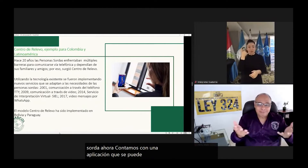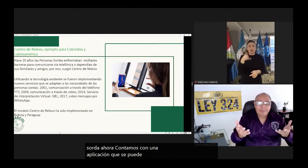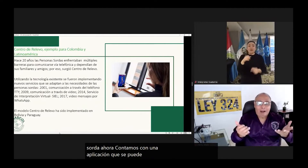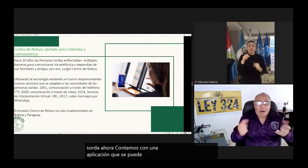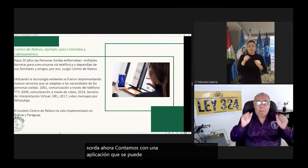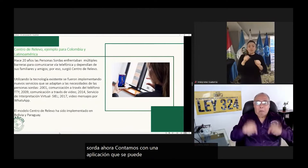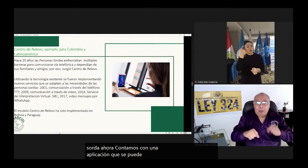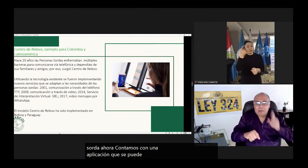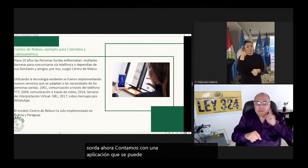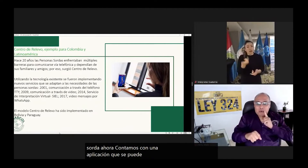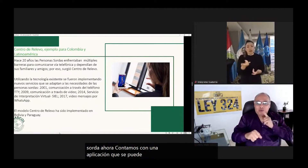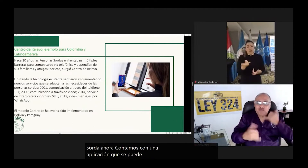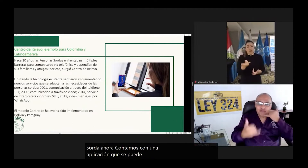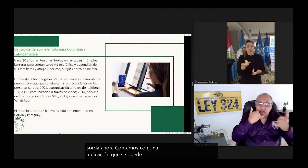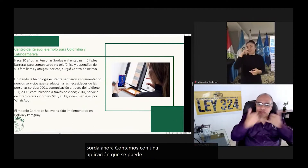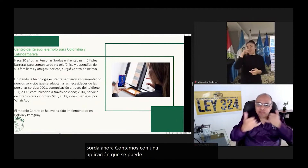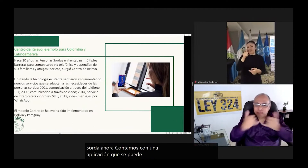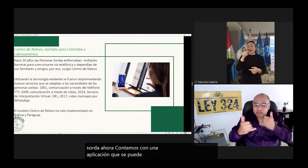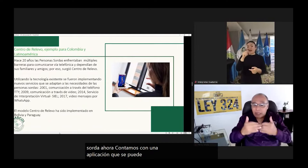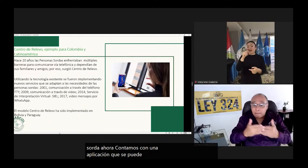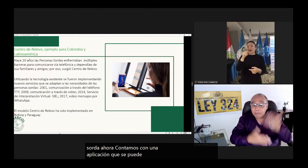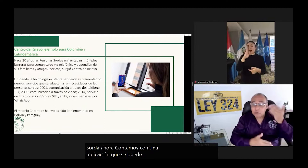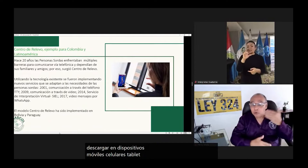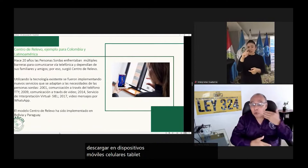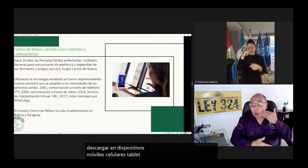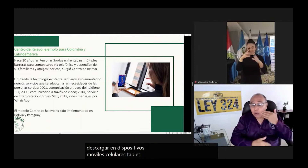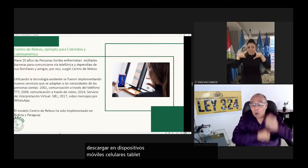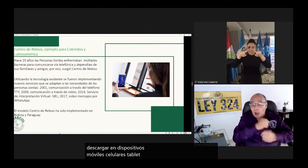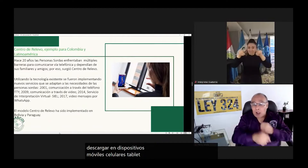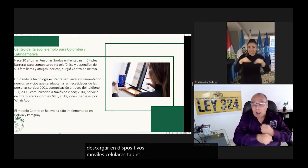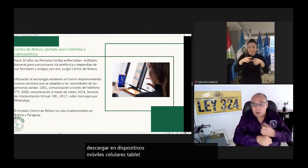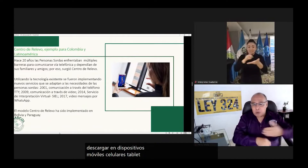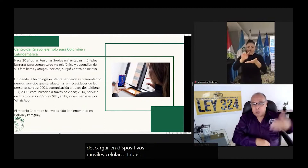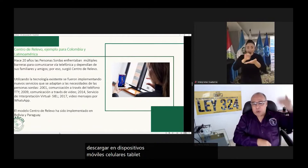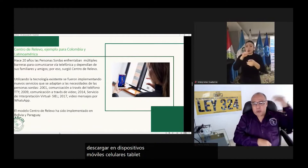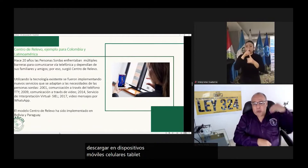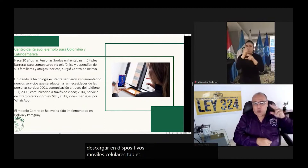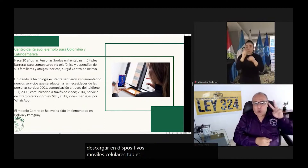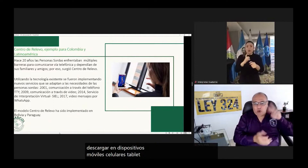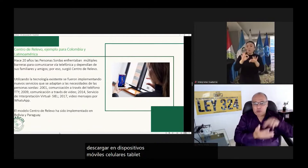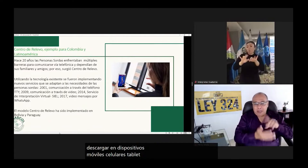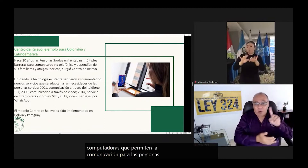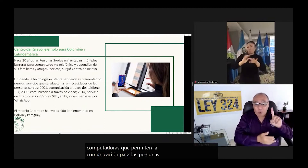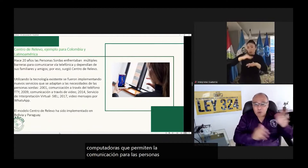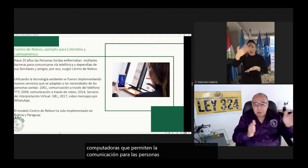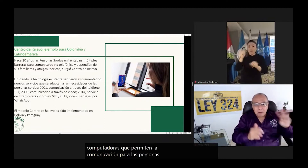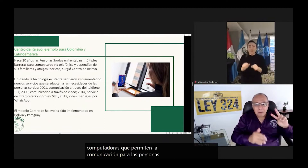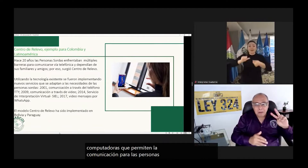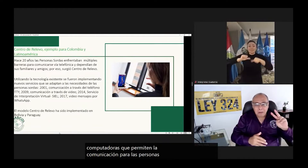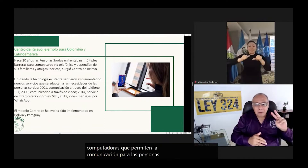celulares, tablets, computadoras, que permiten la comunicación para las personas sordas.